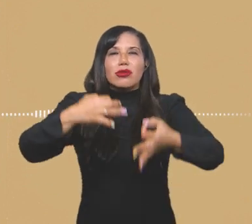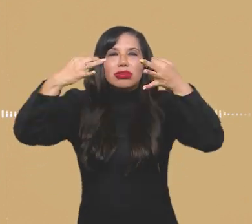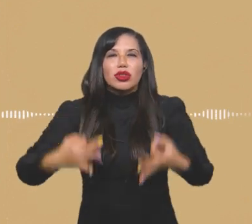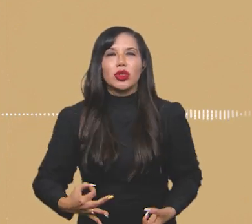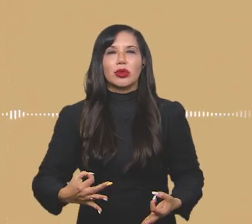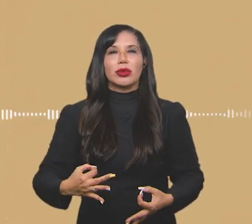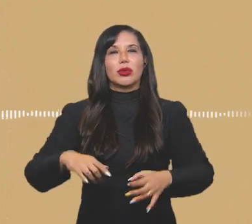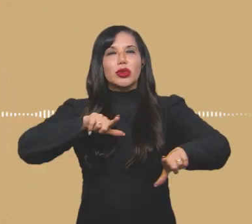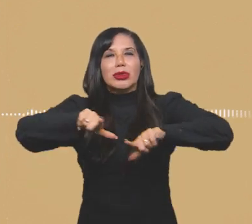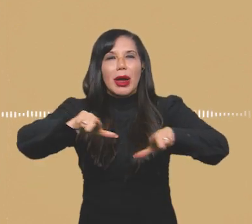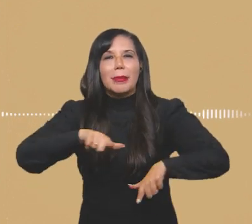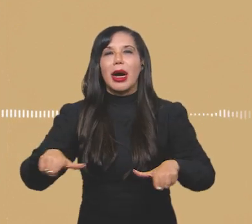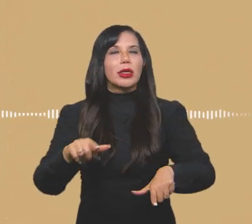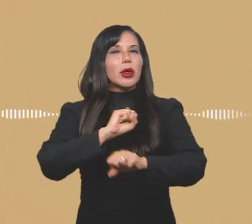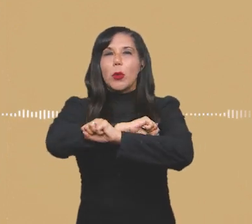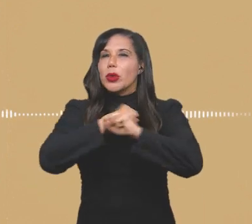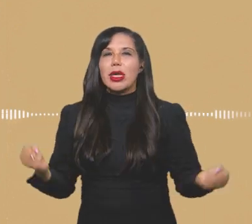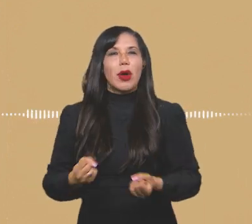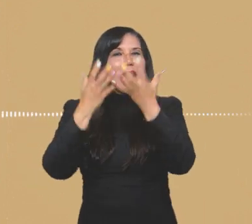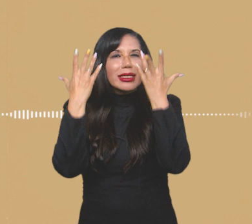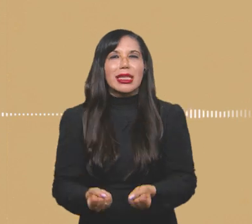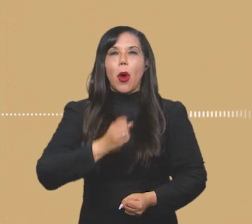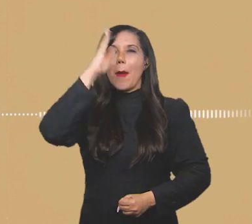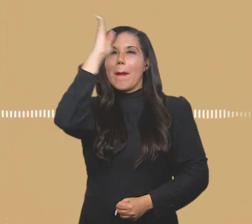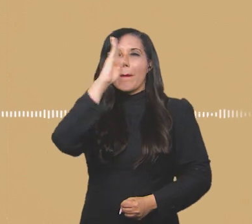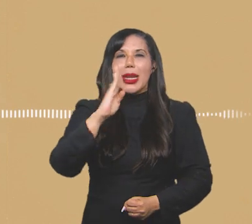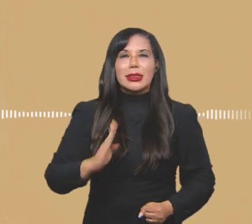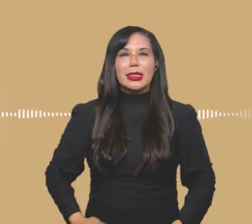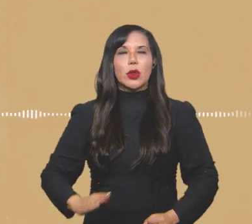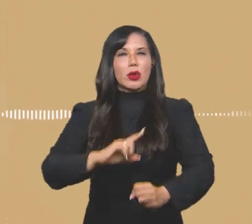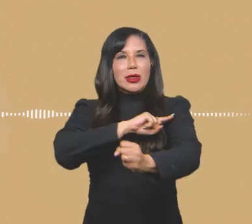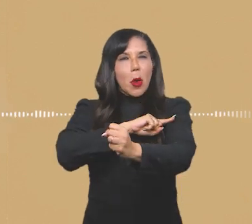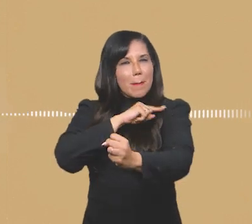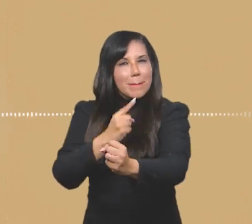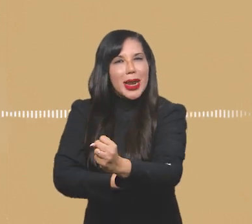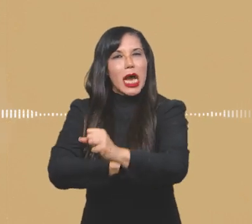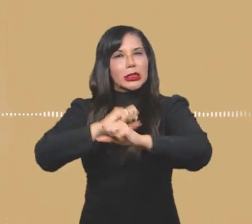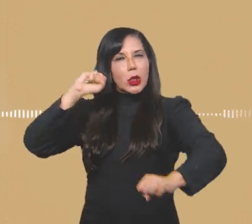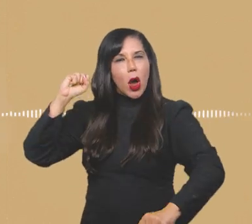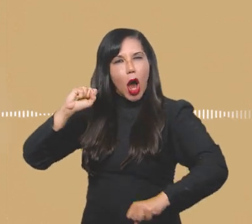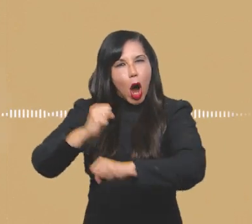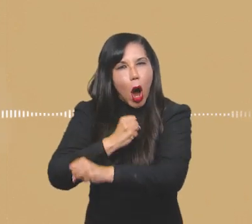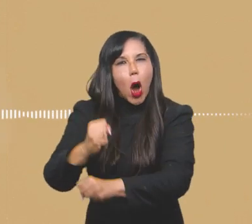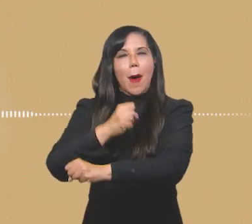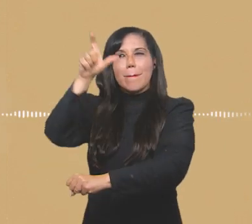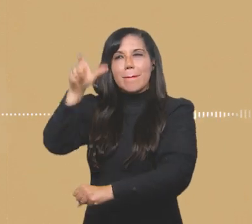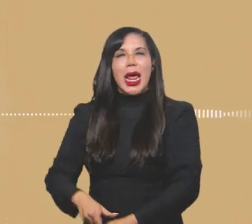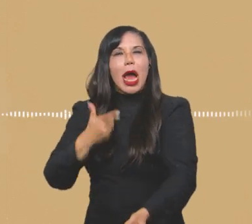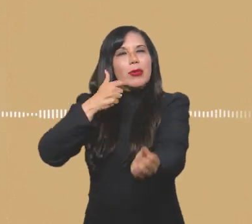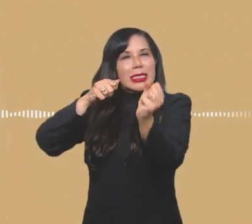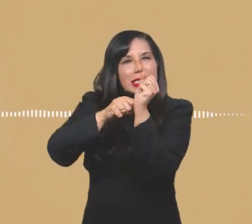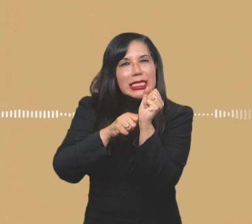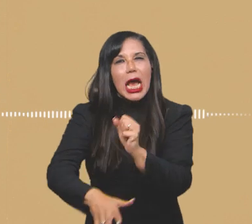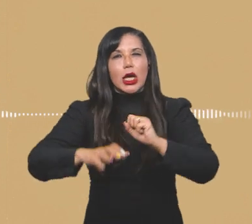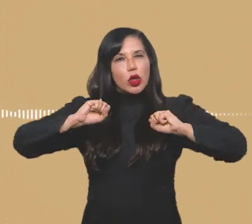país. É impossível admitir que um Brasil construído pelo braço, pelo